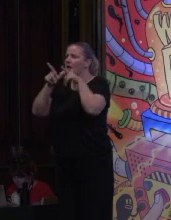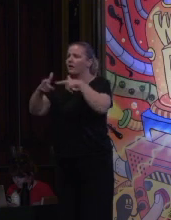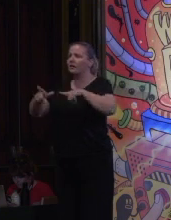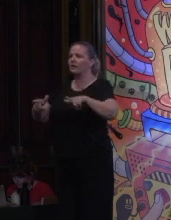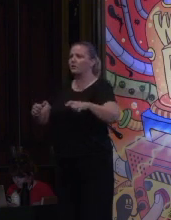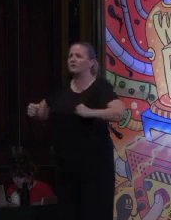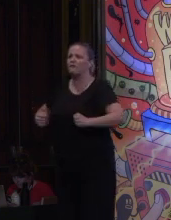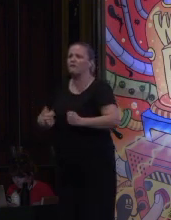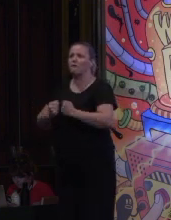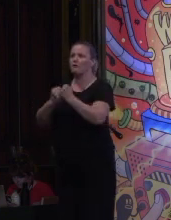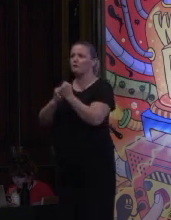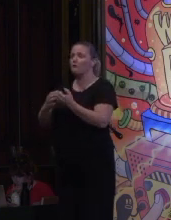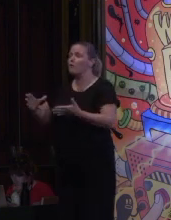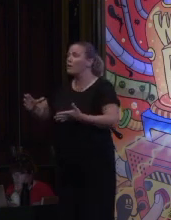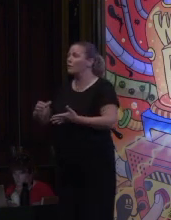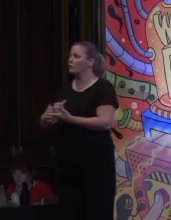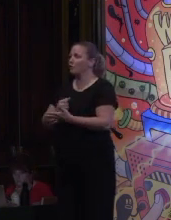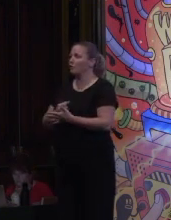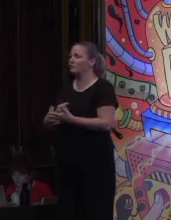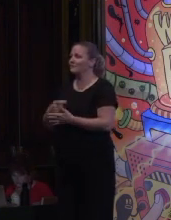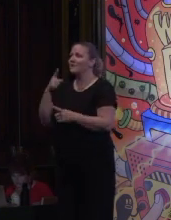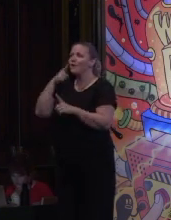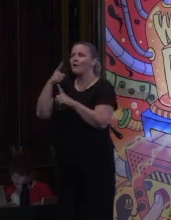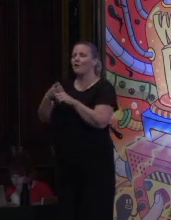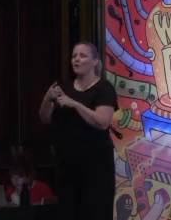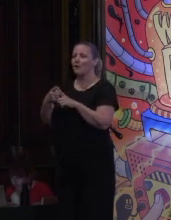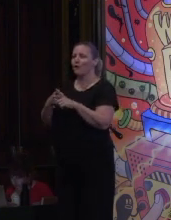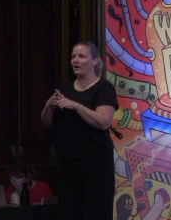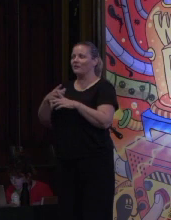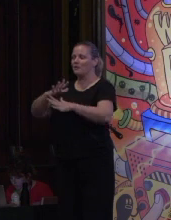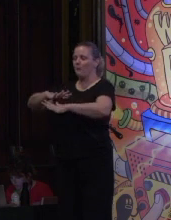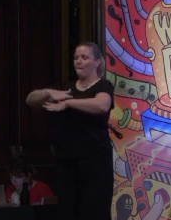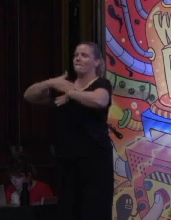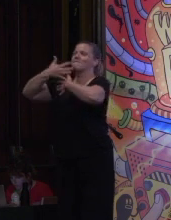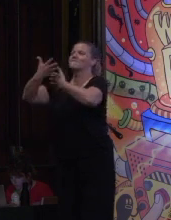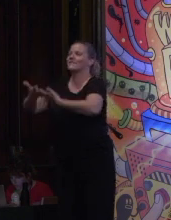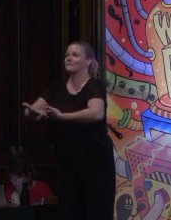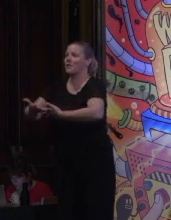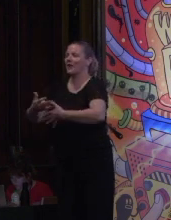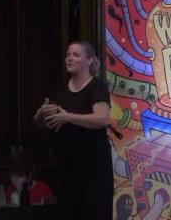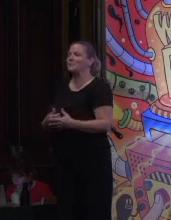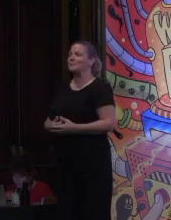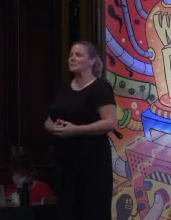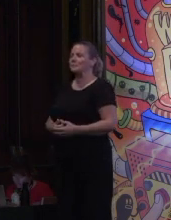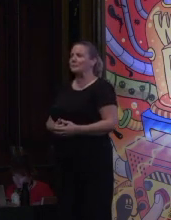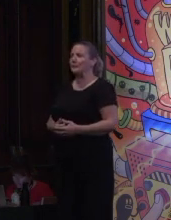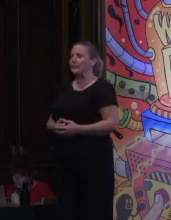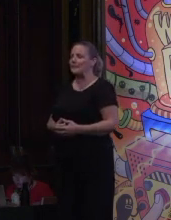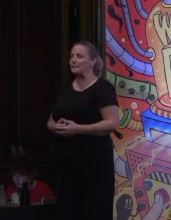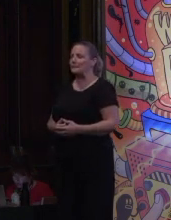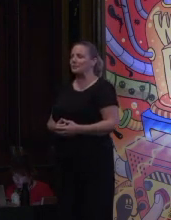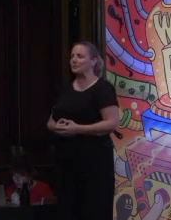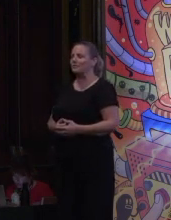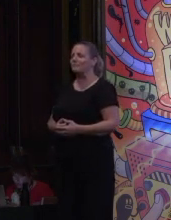todos para así construir esta sociedad, ¿no?, de la que hablamos, tal vez sea un concepto un poco soñador, en la que hablamos